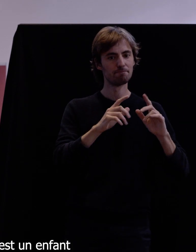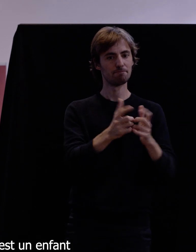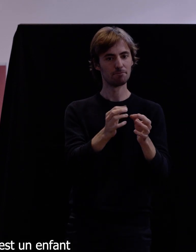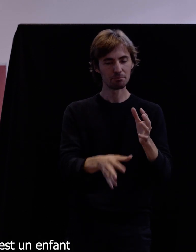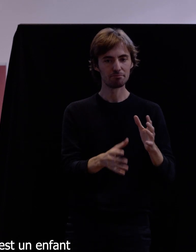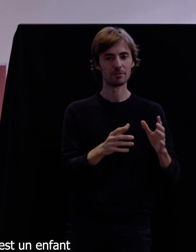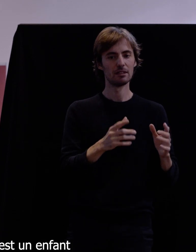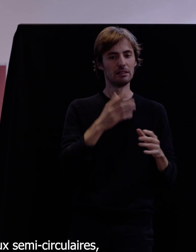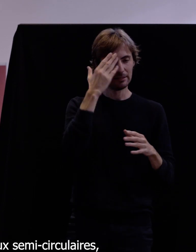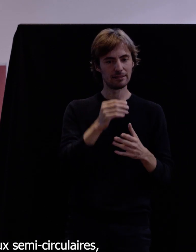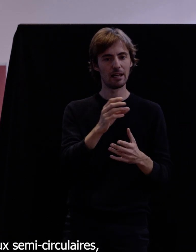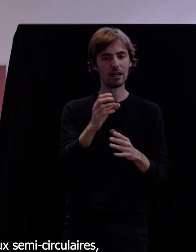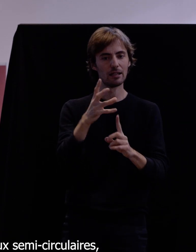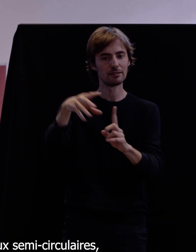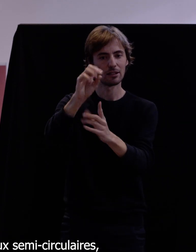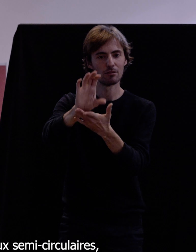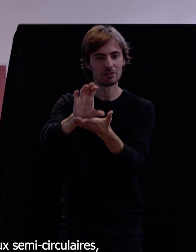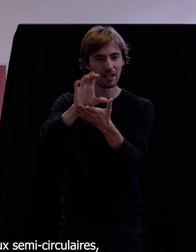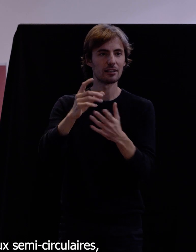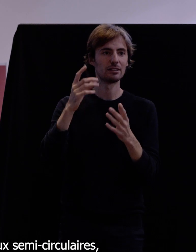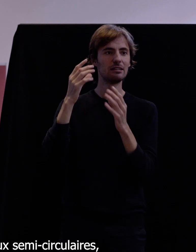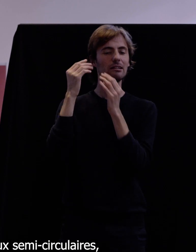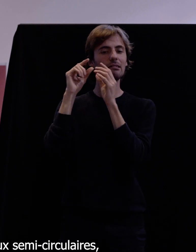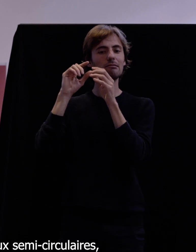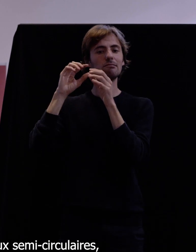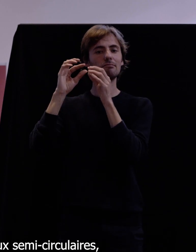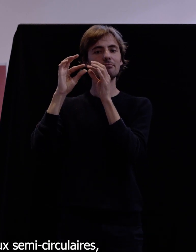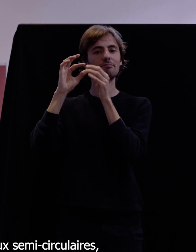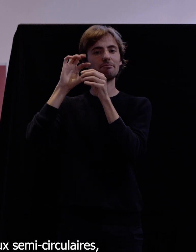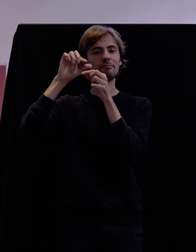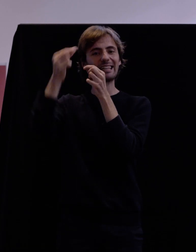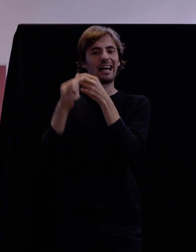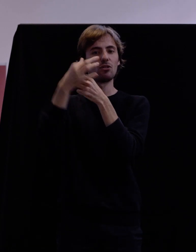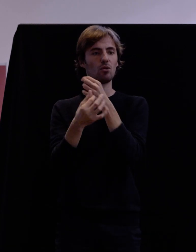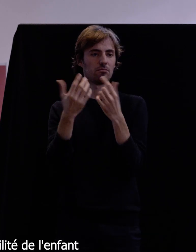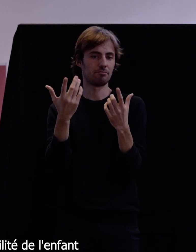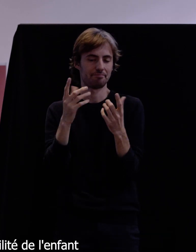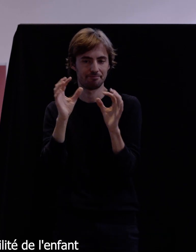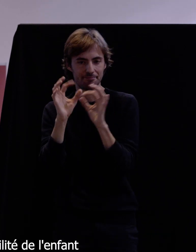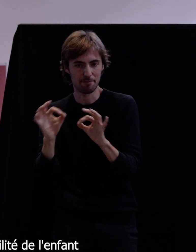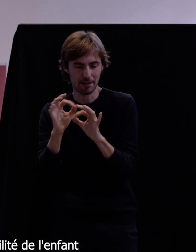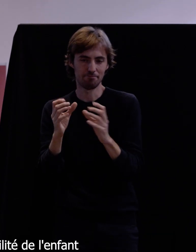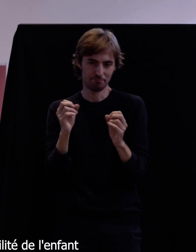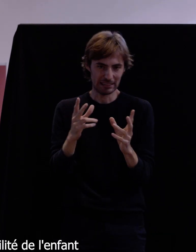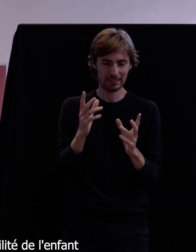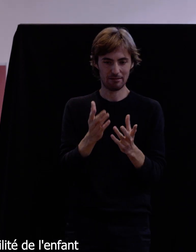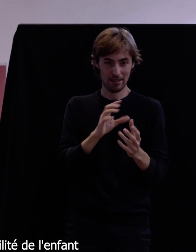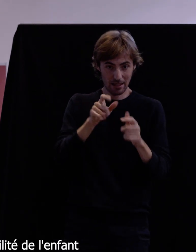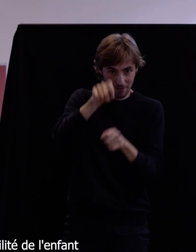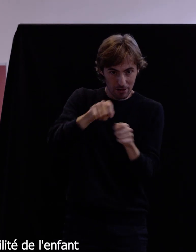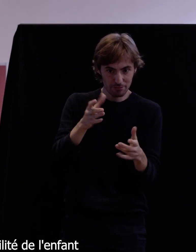enfant qui a un syndrome Charge, on sait qu'il n'y aura pas de canaux semi-circulaires, donc on sait quand même un peu à quoi s'attendre. On évalue la stabilité de